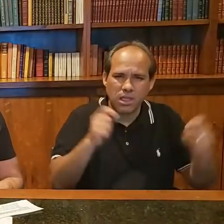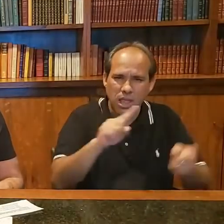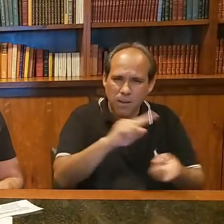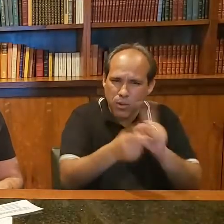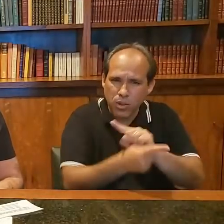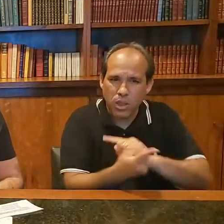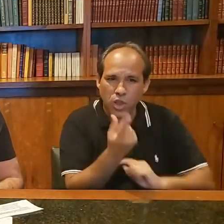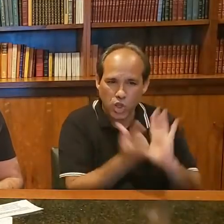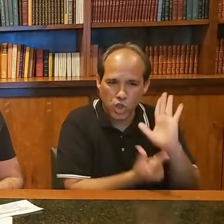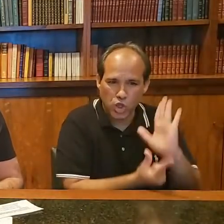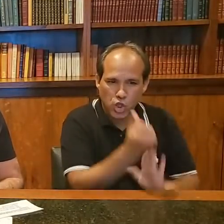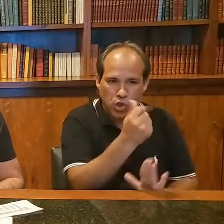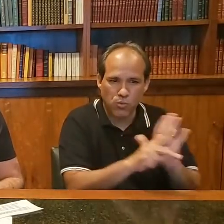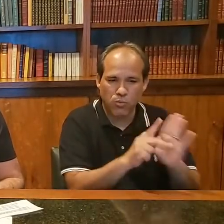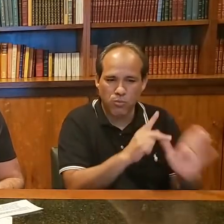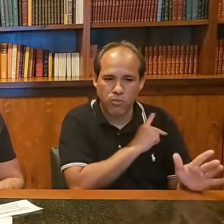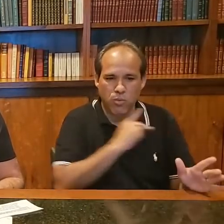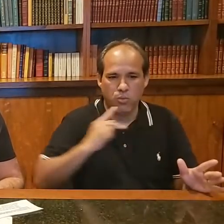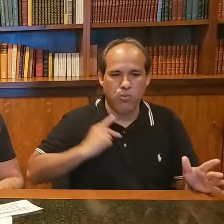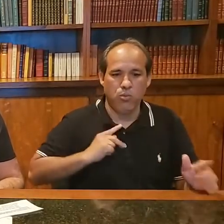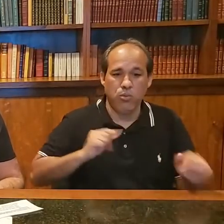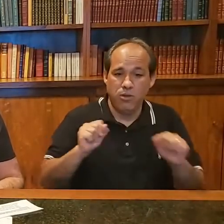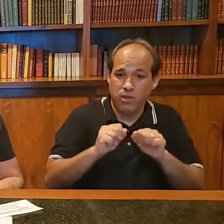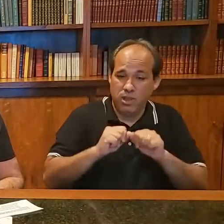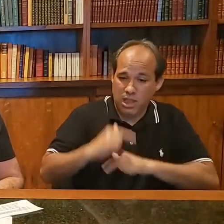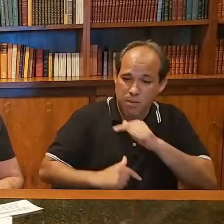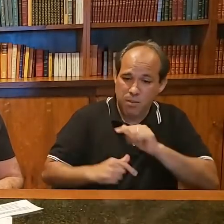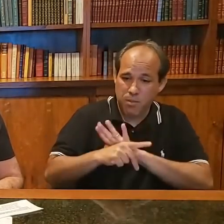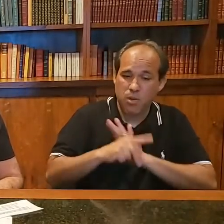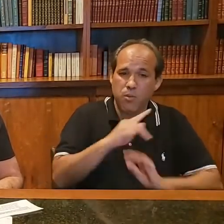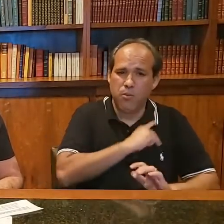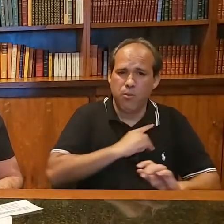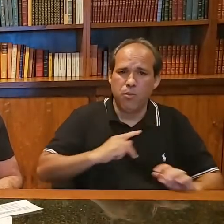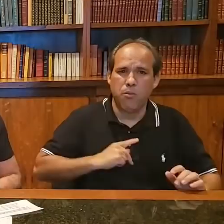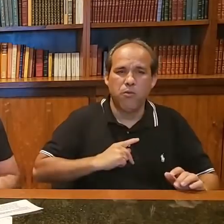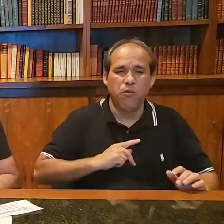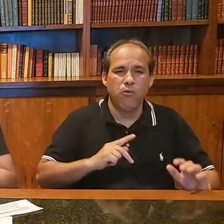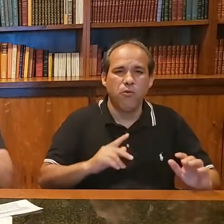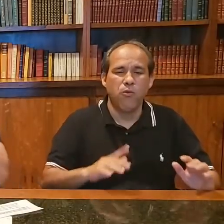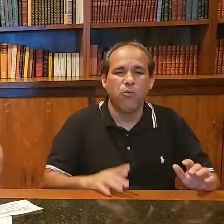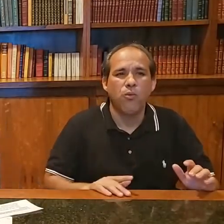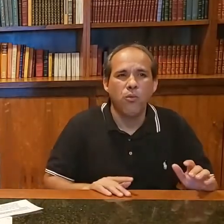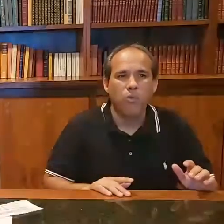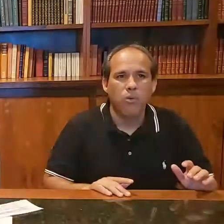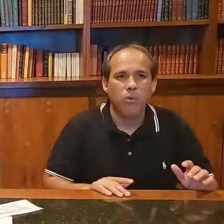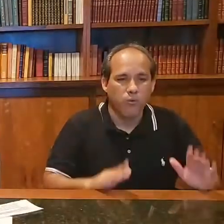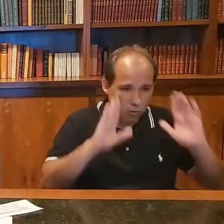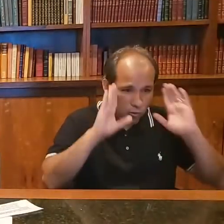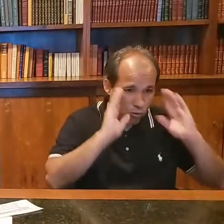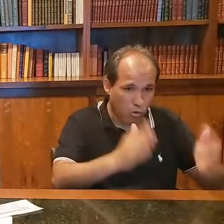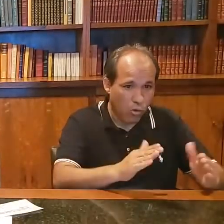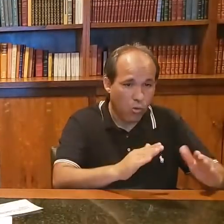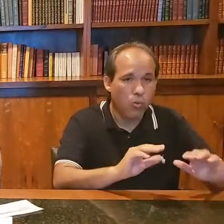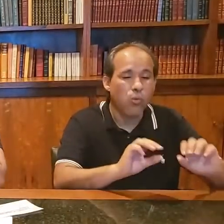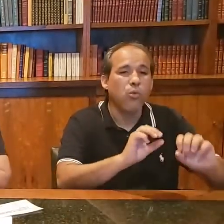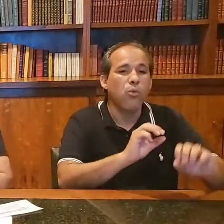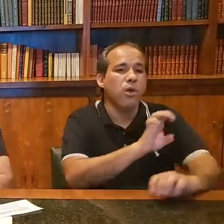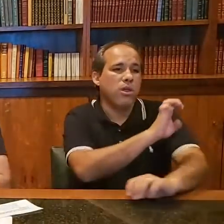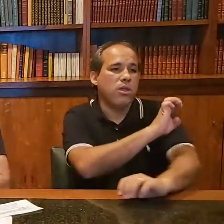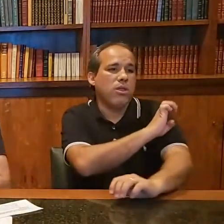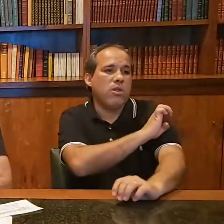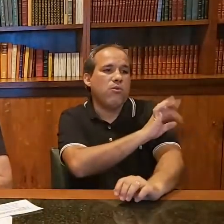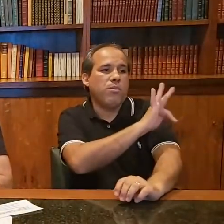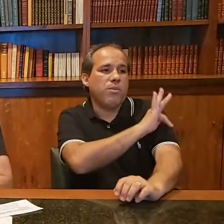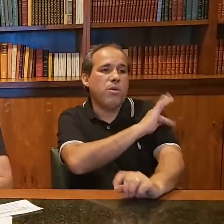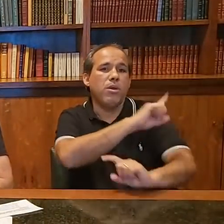recursos públicos e também trabalho público, né? Seja para o ensino fundamental e também